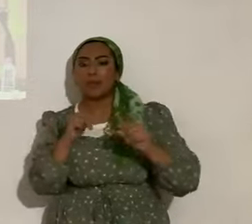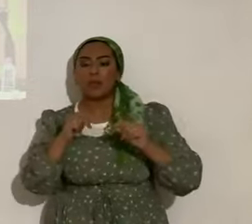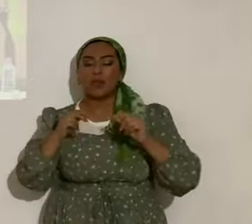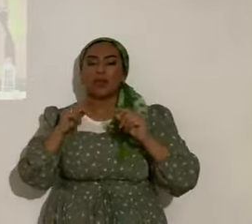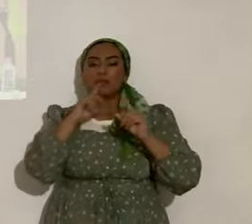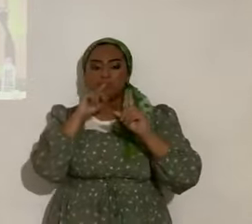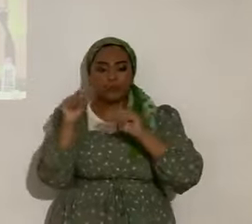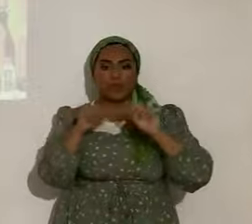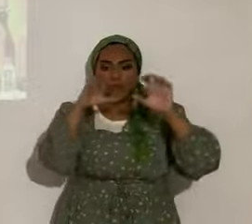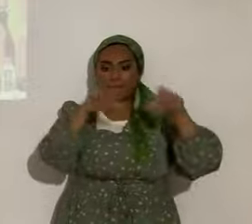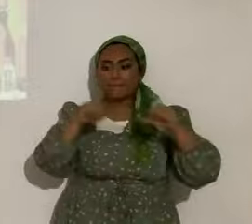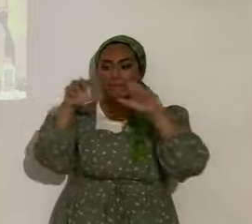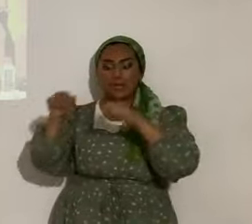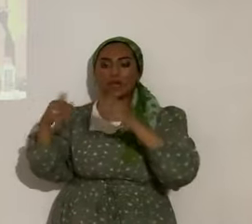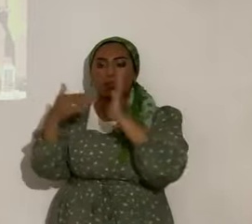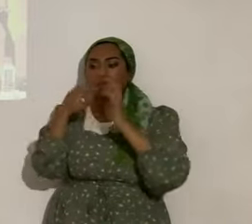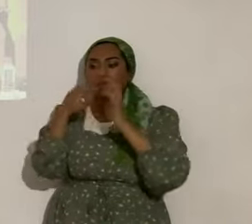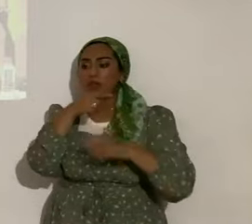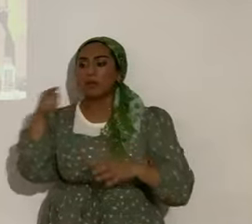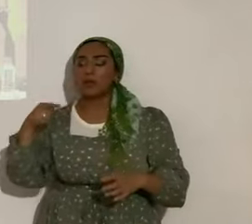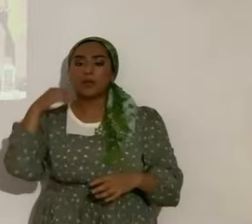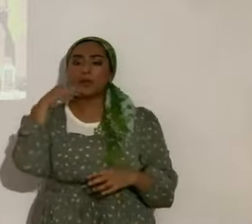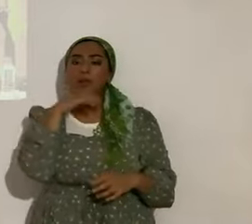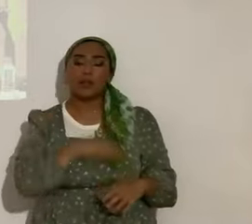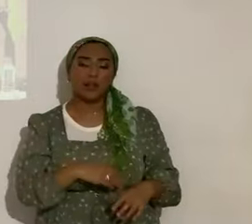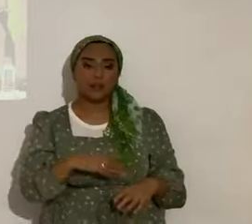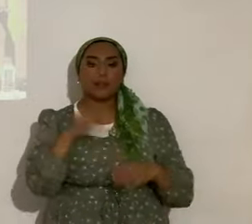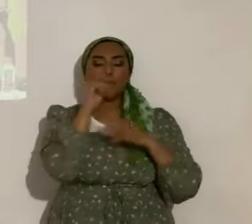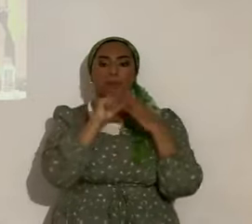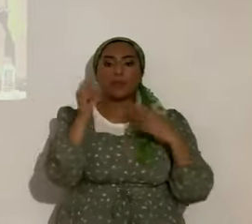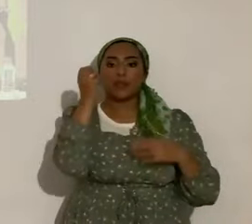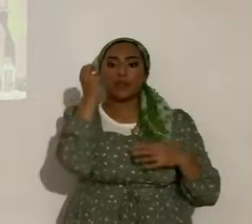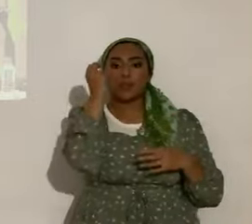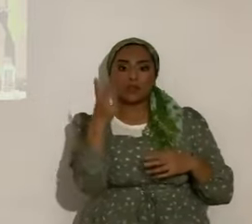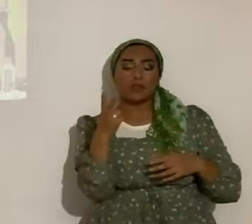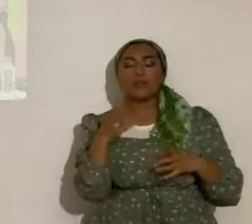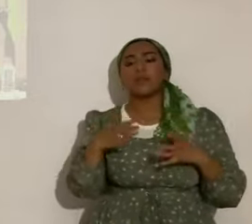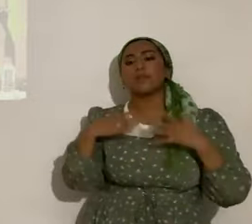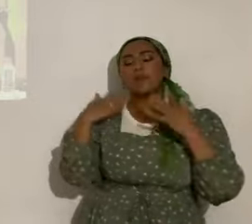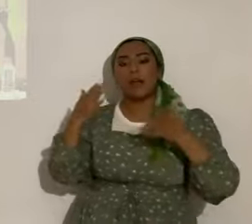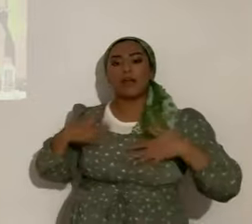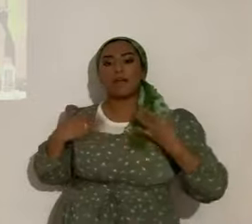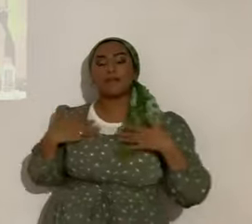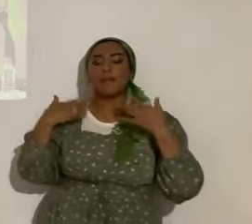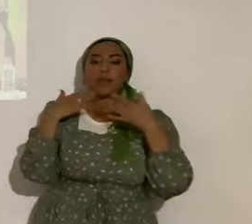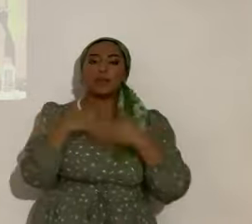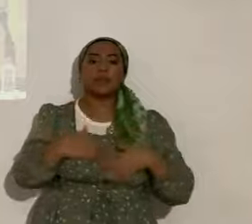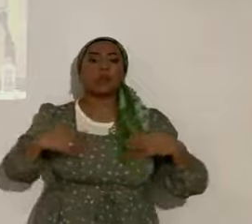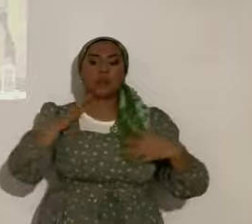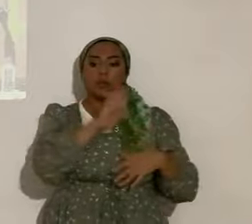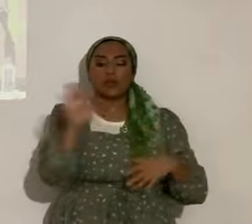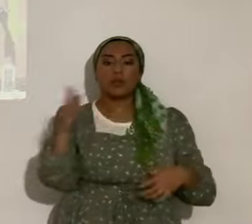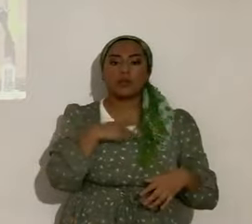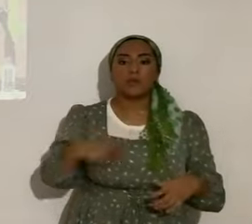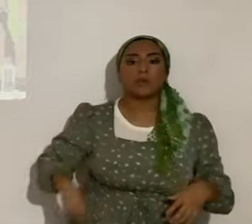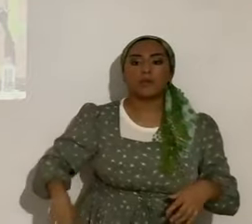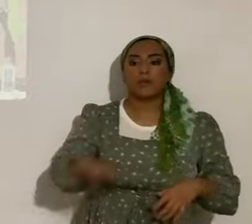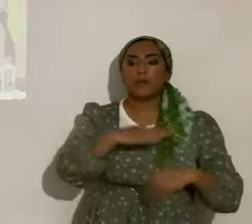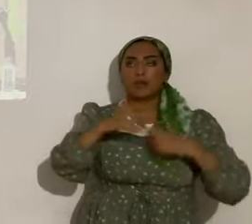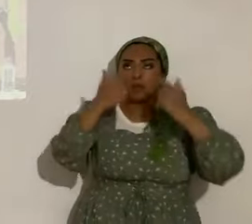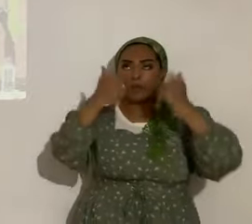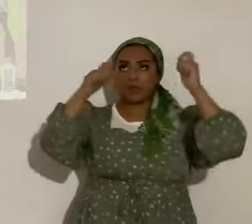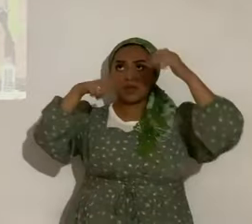clase de mal contra vosotros mintiendo. Verso 12. Gozaos y alegraos porque vuestro galardón es grande en los